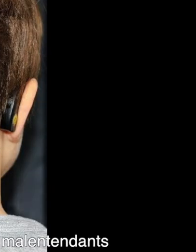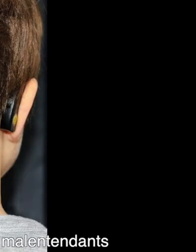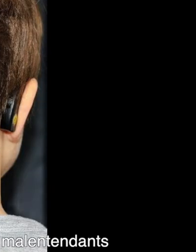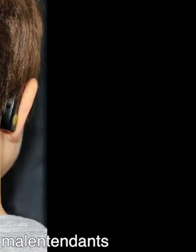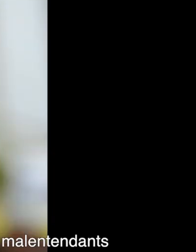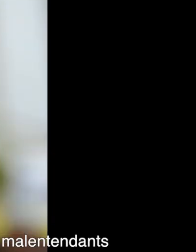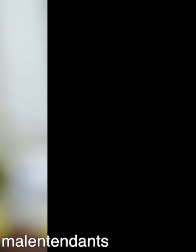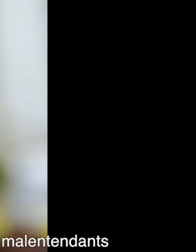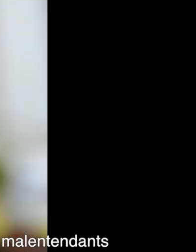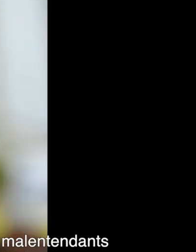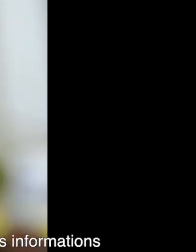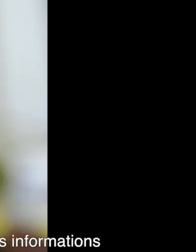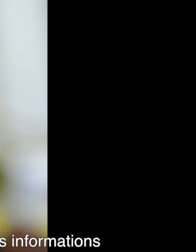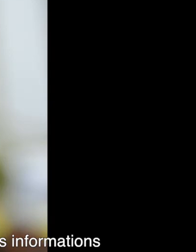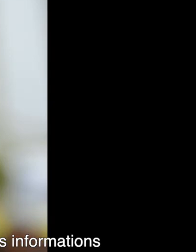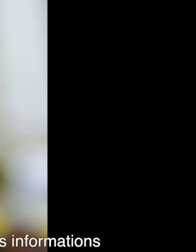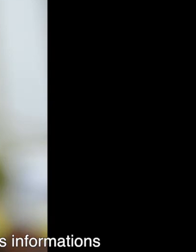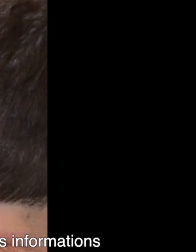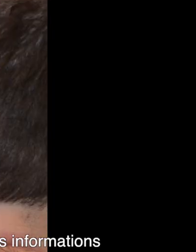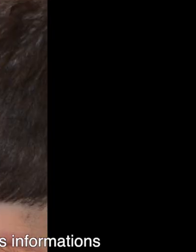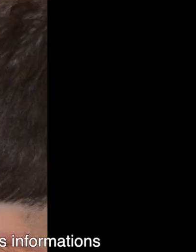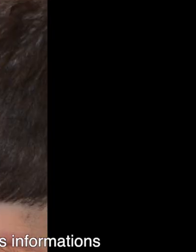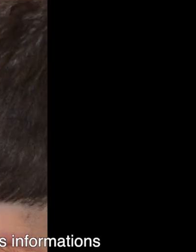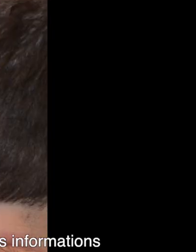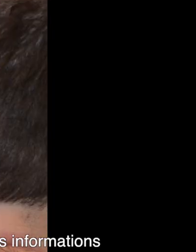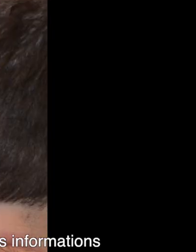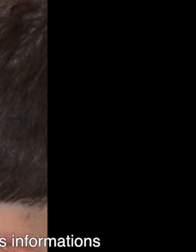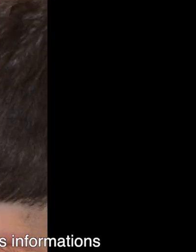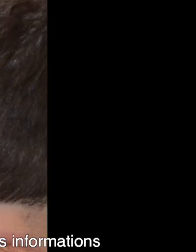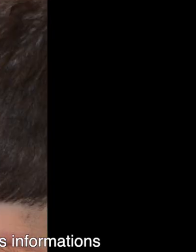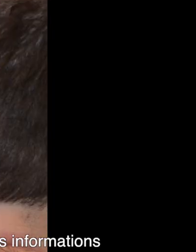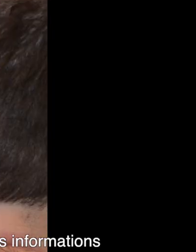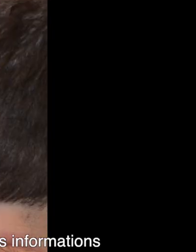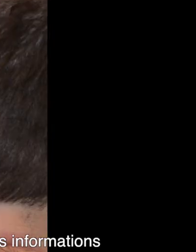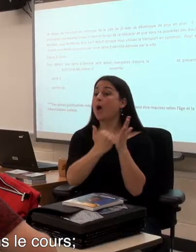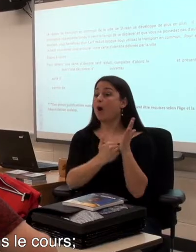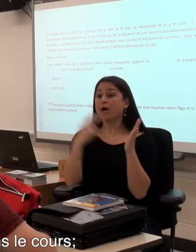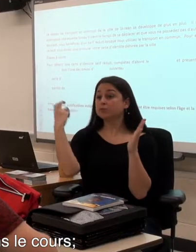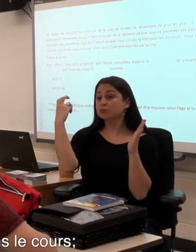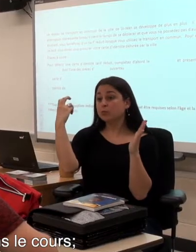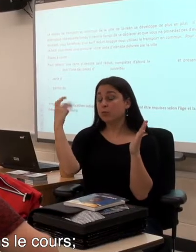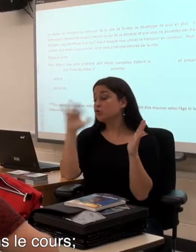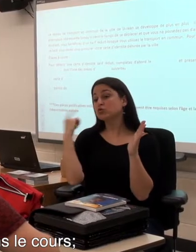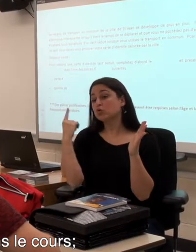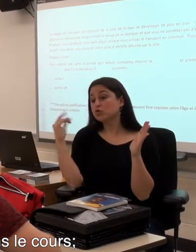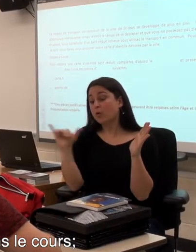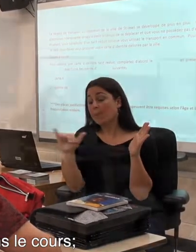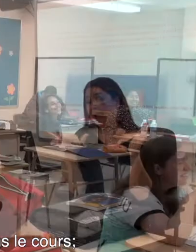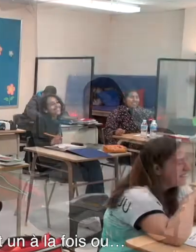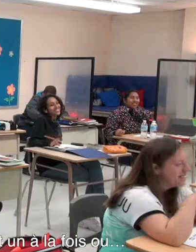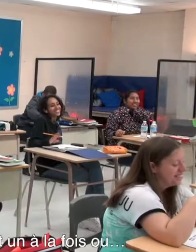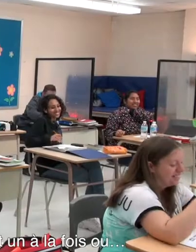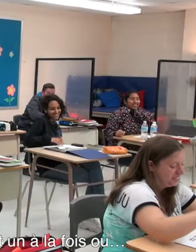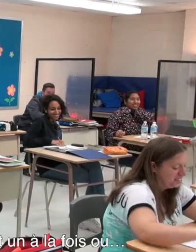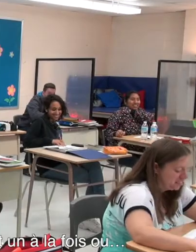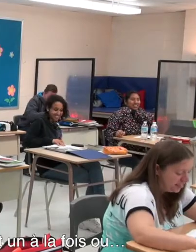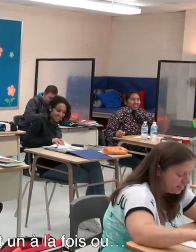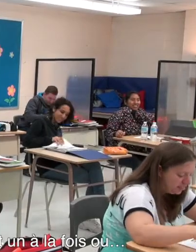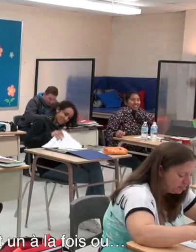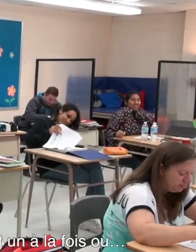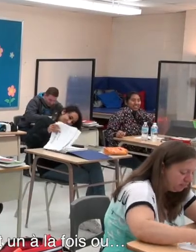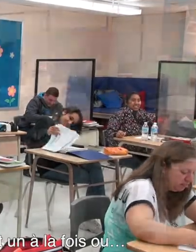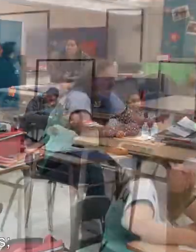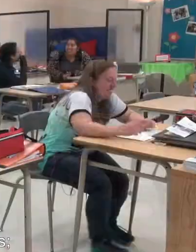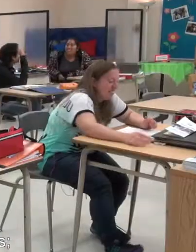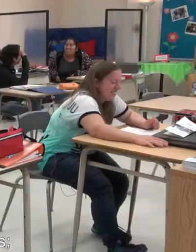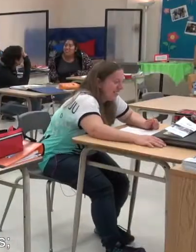les enfants malentendants ou sourds dans les classes afin qu'ils aient accès aux mêmes informations que leurs camarades comme quand l'enseignant parle dans le cours, quand les élèves parlent que ce